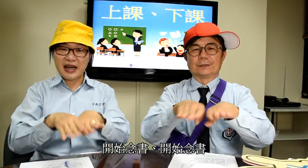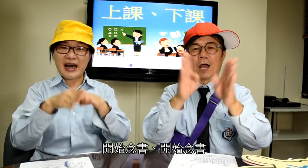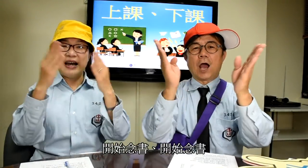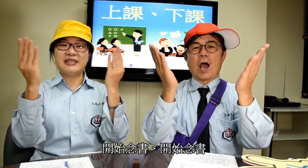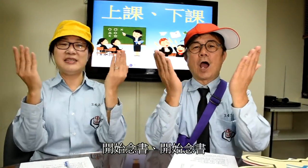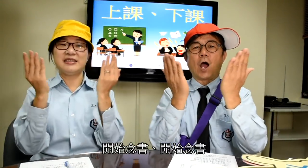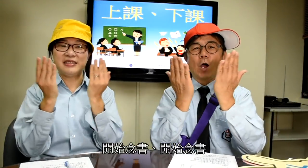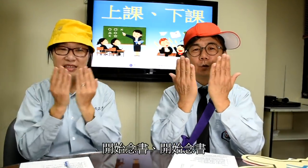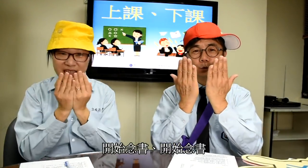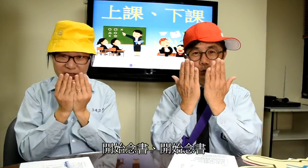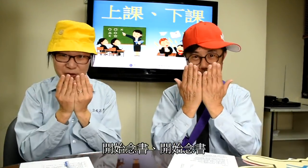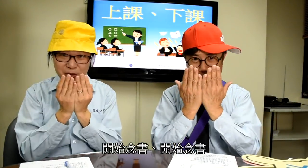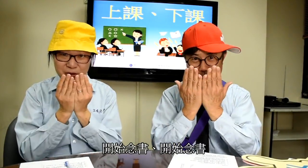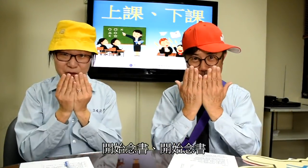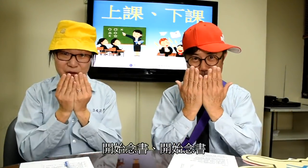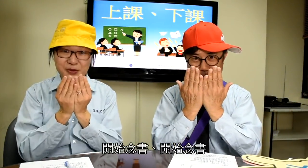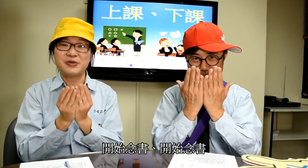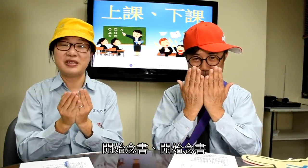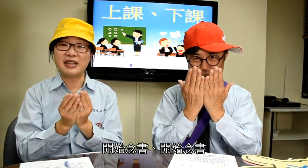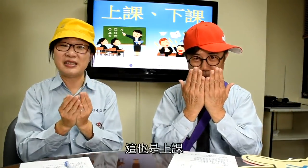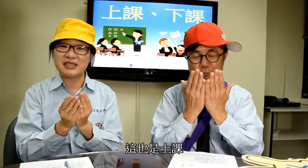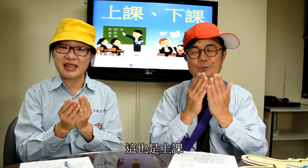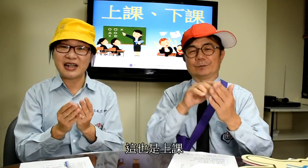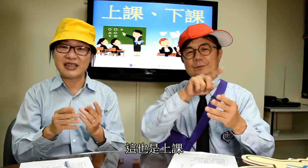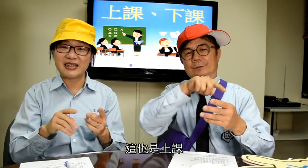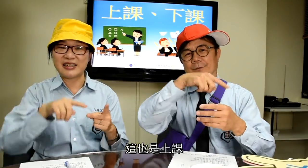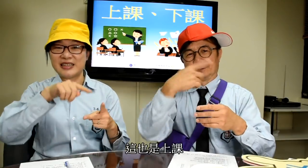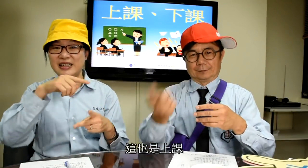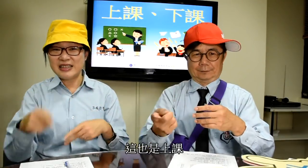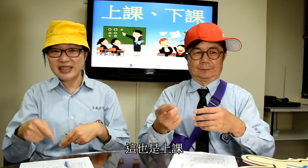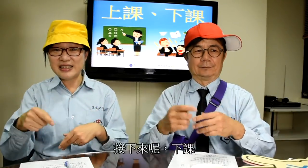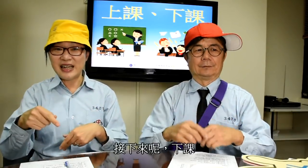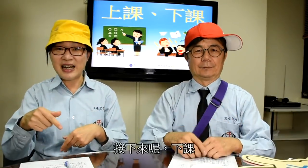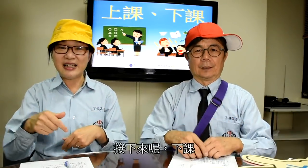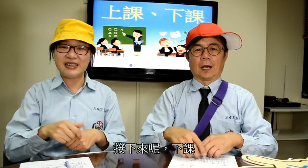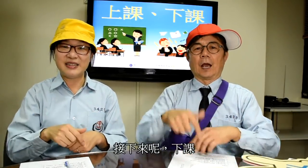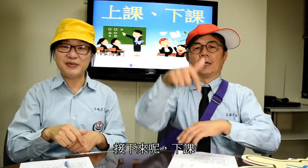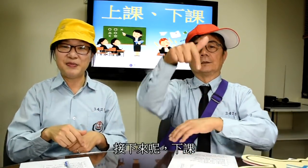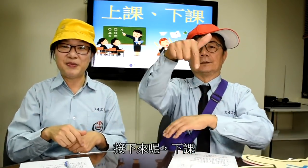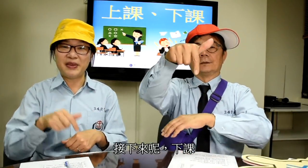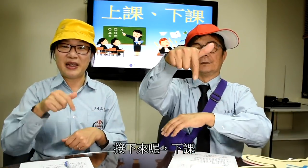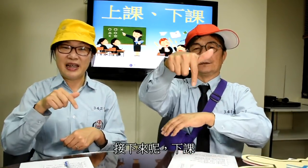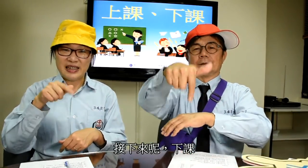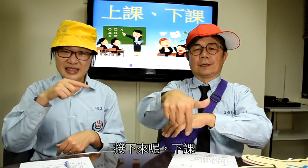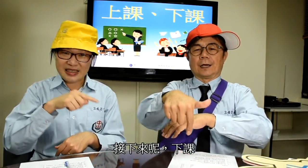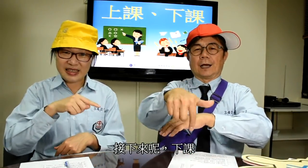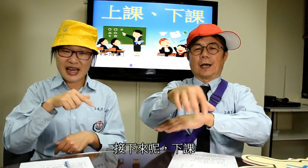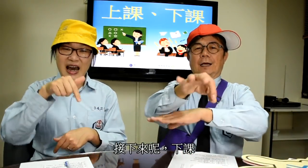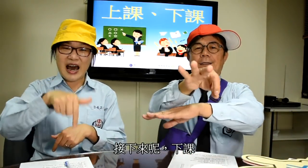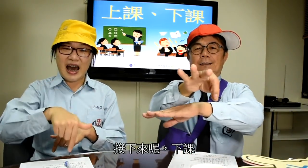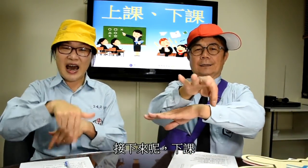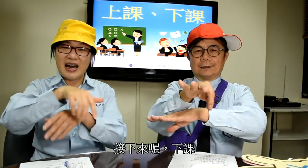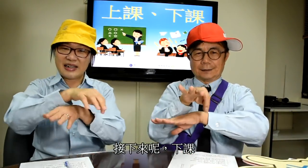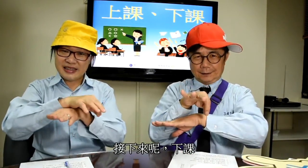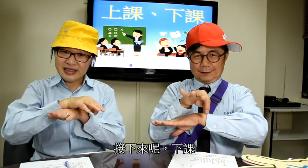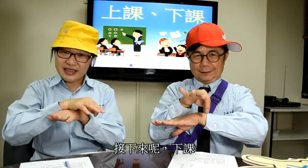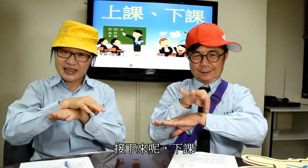开始念书，这也是上课。接下来呢，下课，造